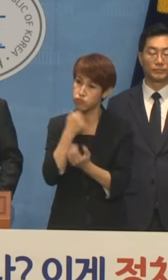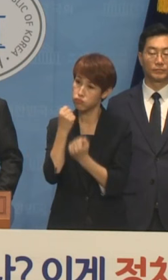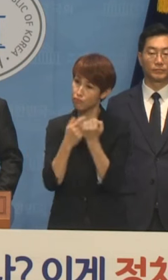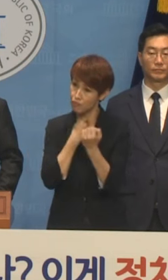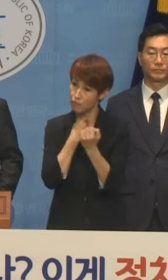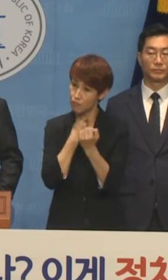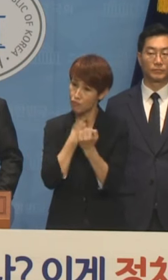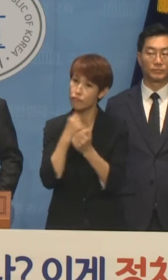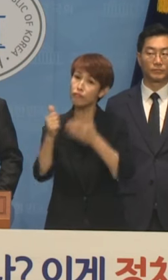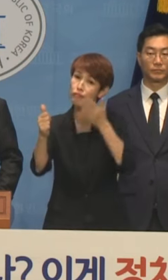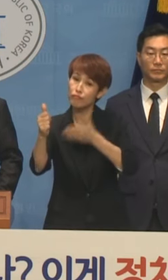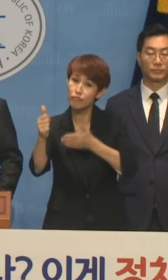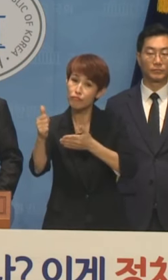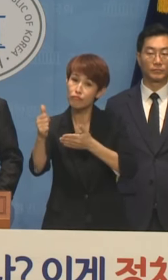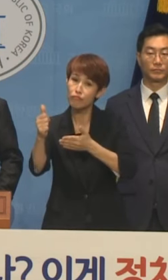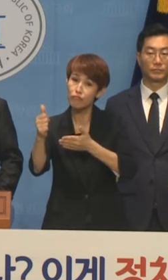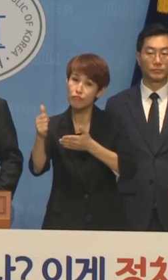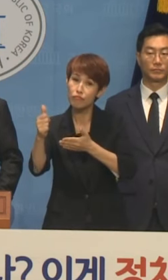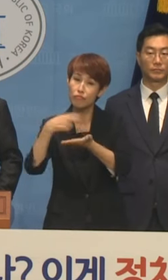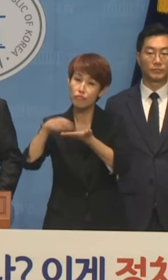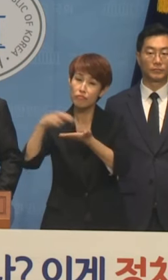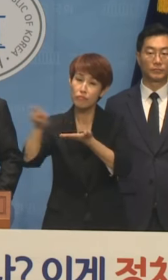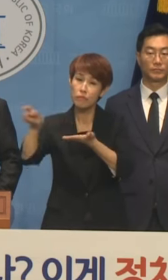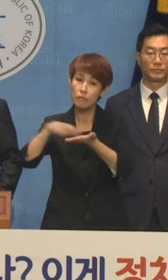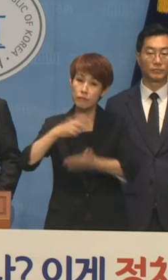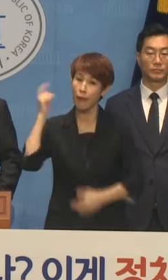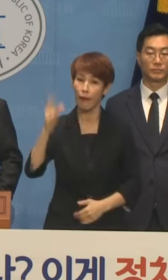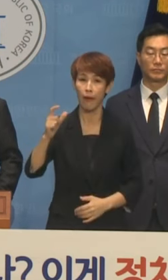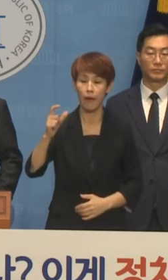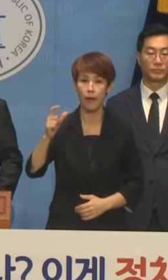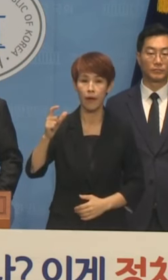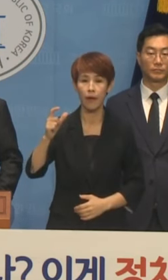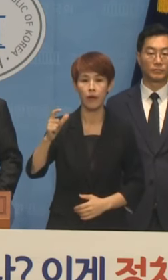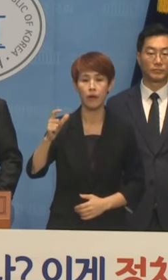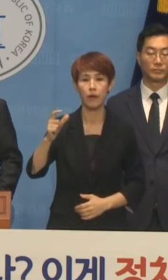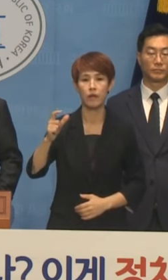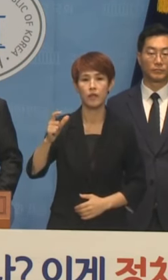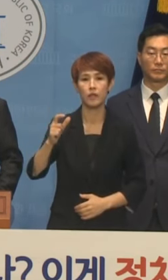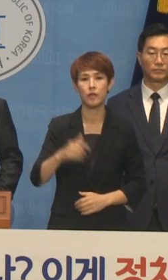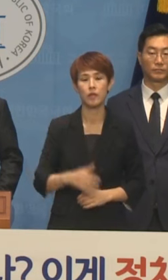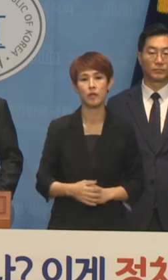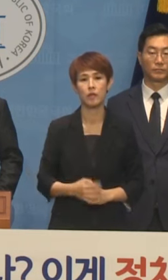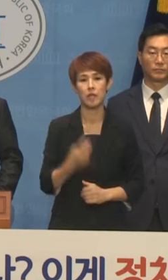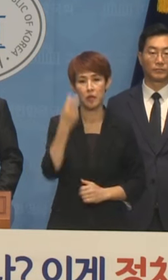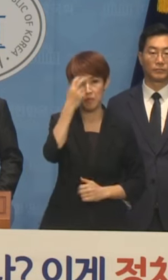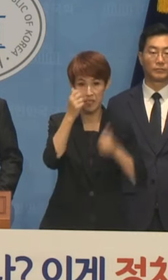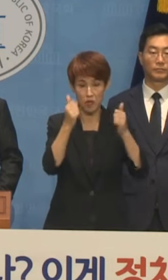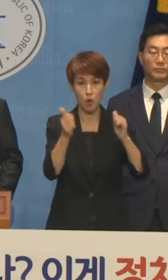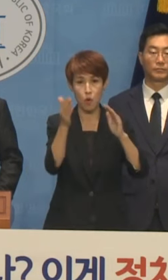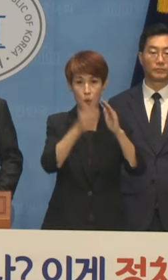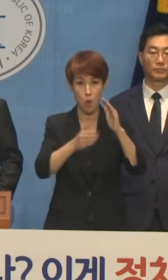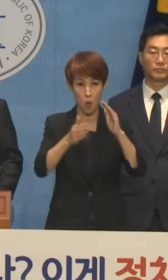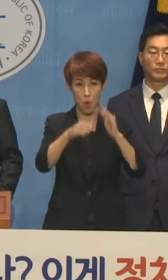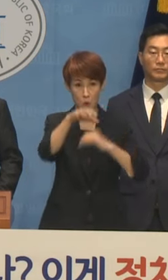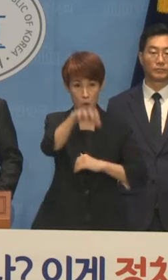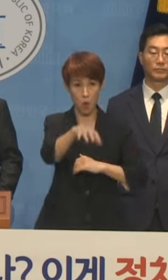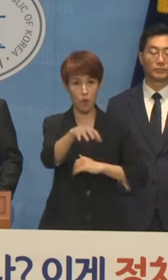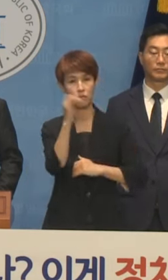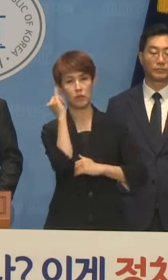그러나 문자와 전화에 일체 응답을 하지 않았고, 그래서 대검 공보관에게 똑같이